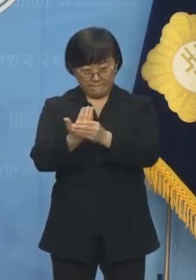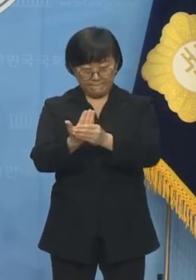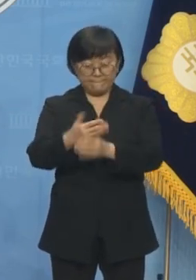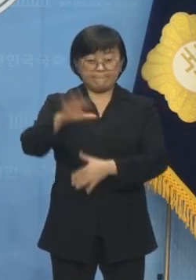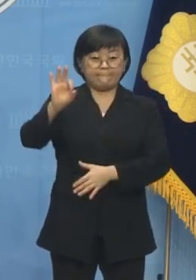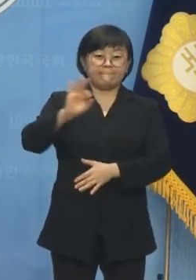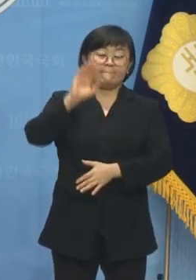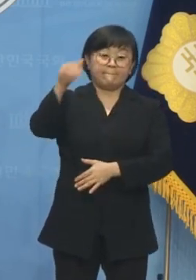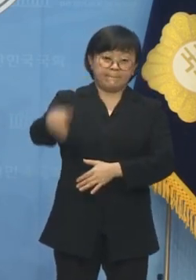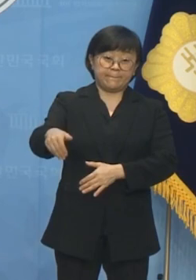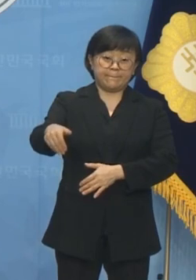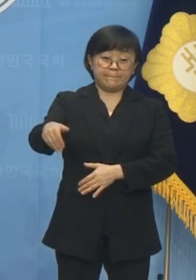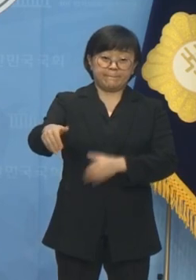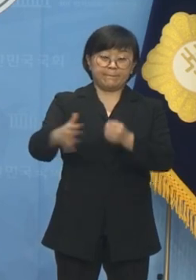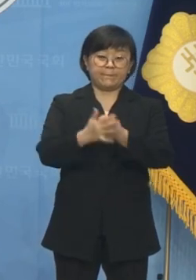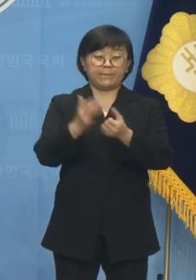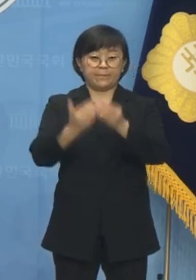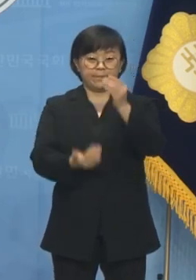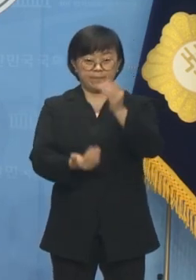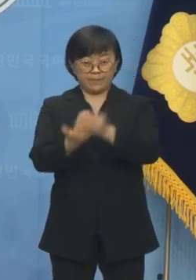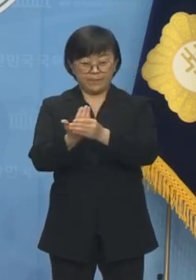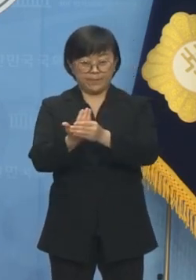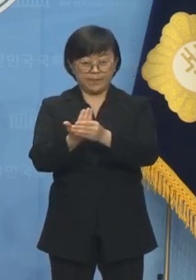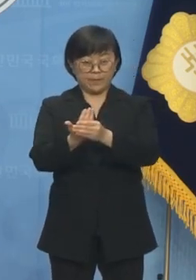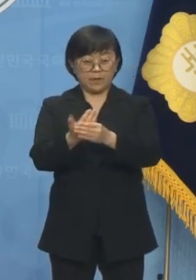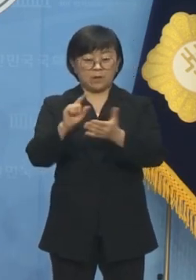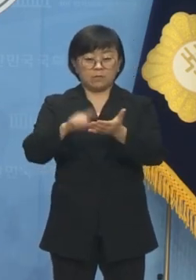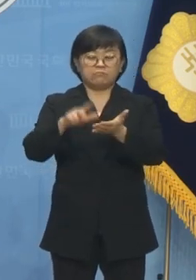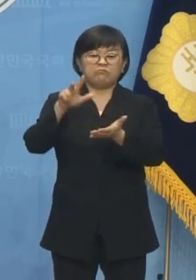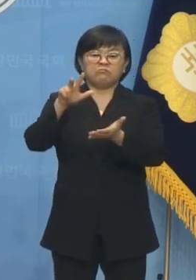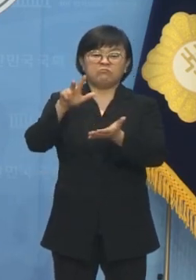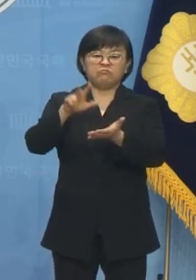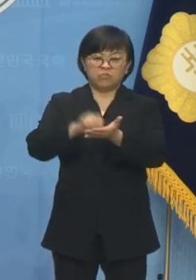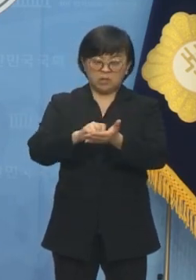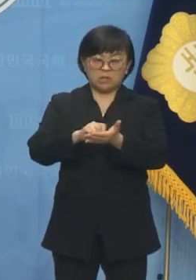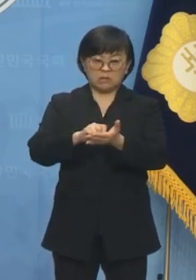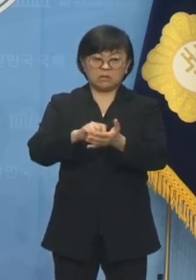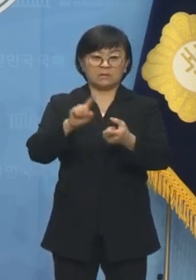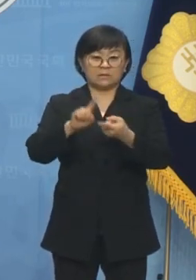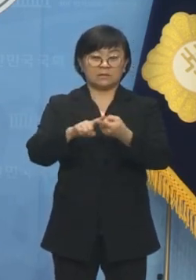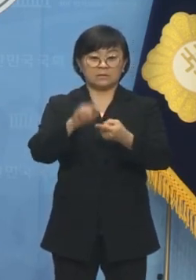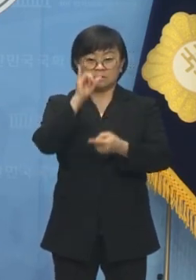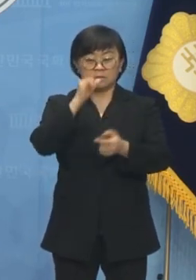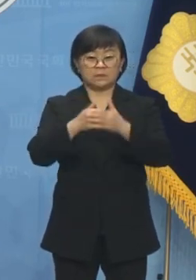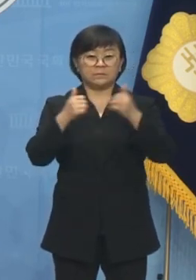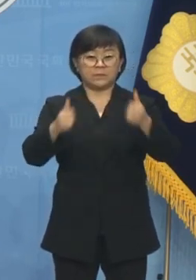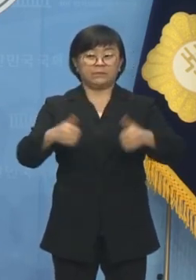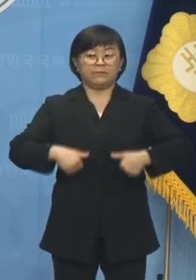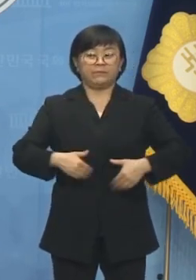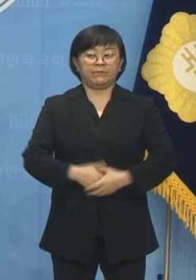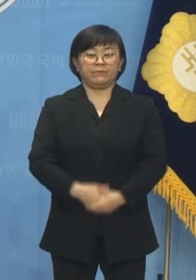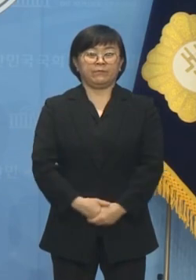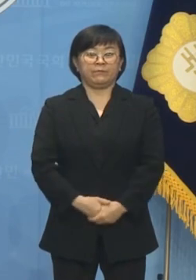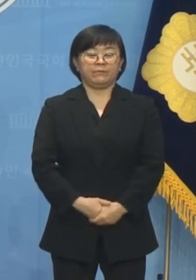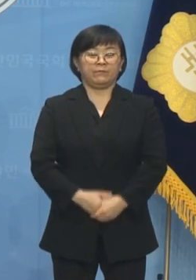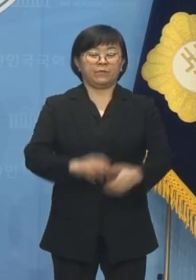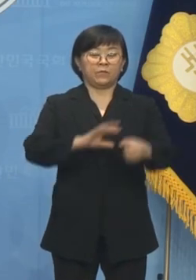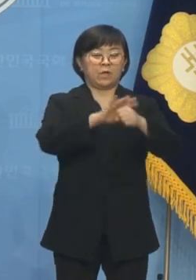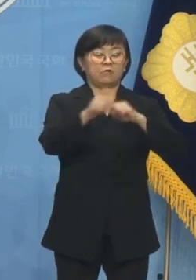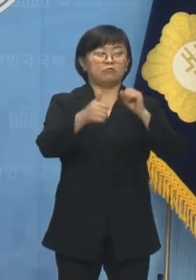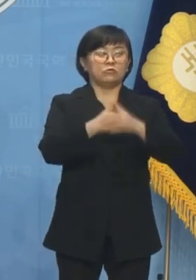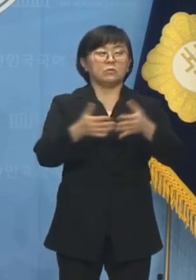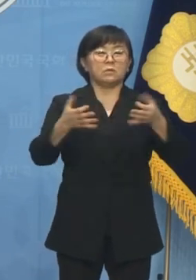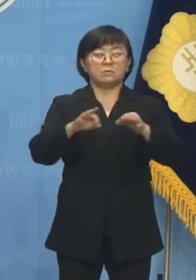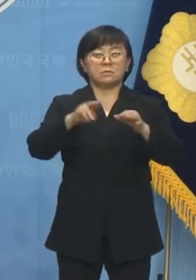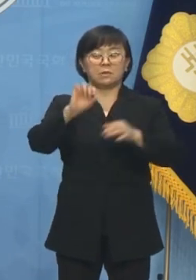비하하고 이태 삼을 심해야 합니다 대구서구 김상